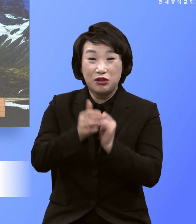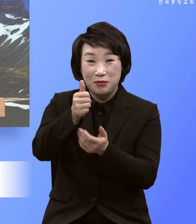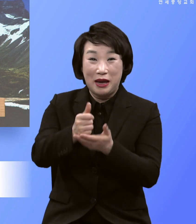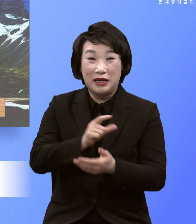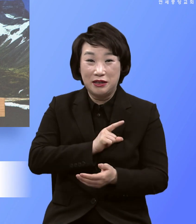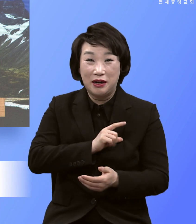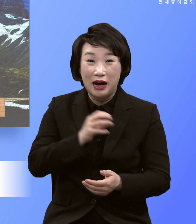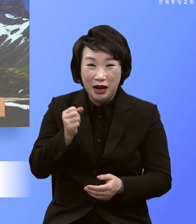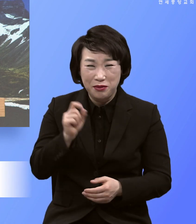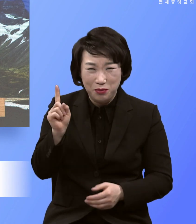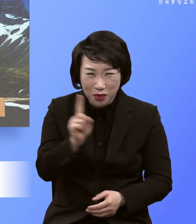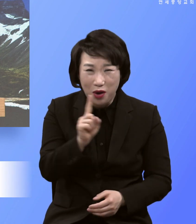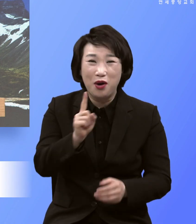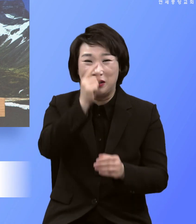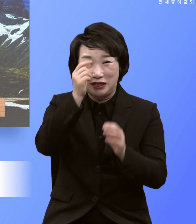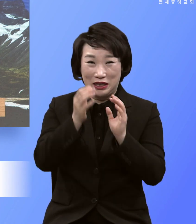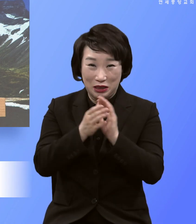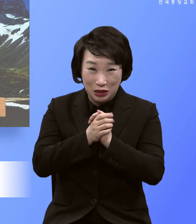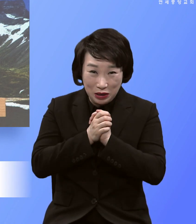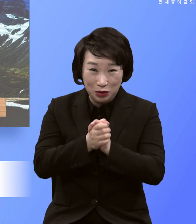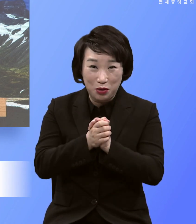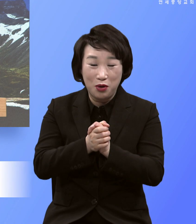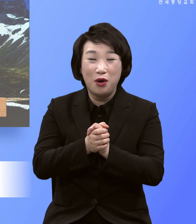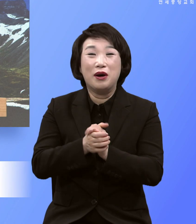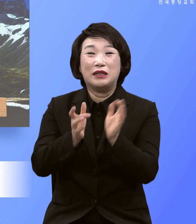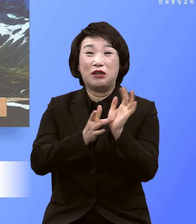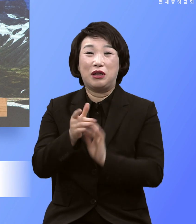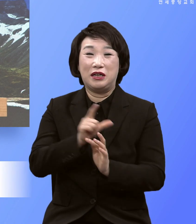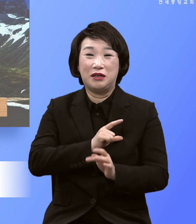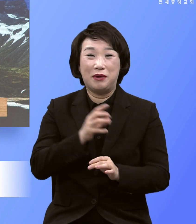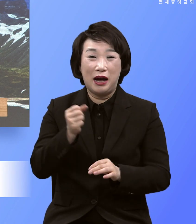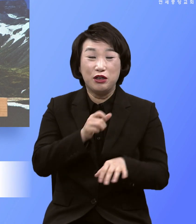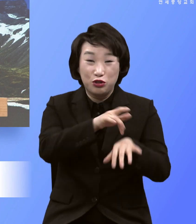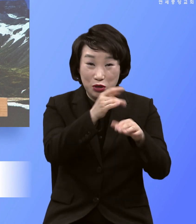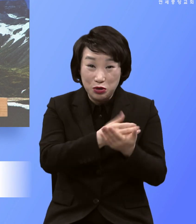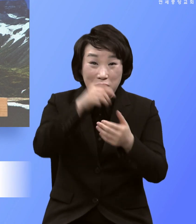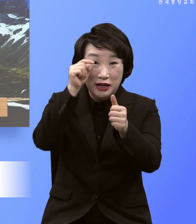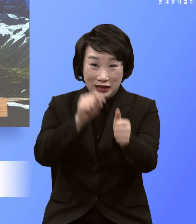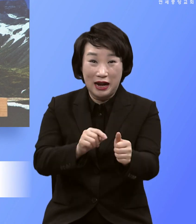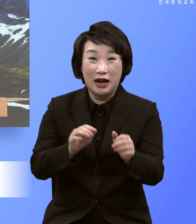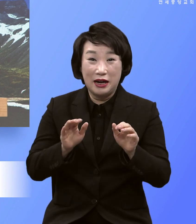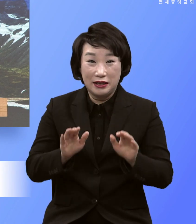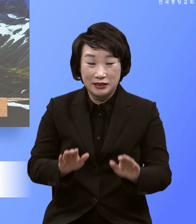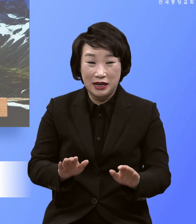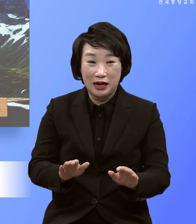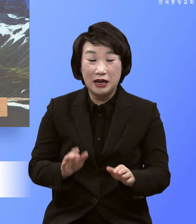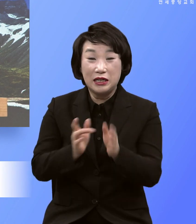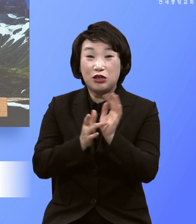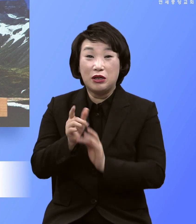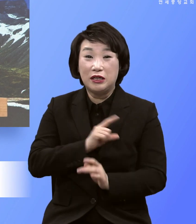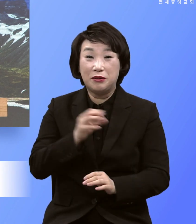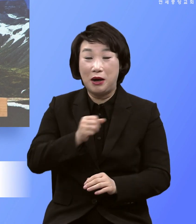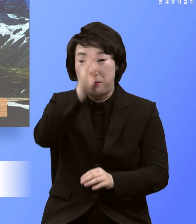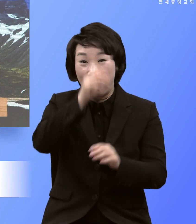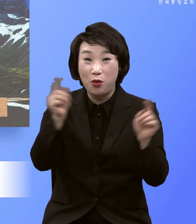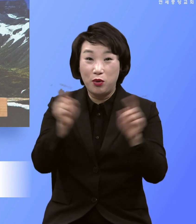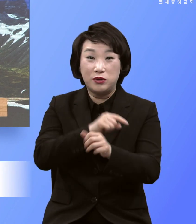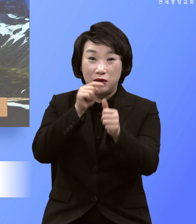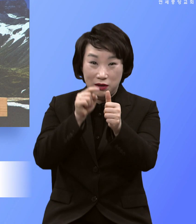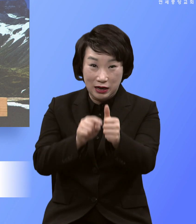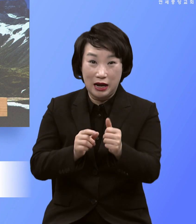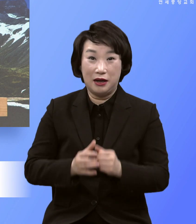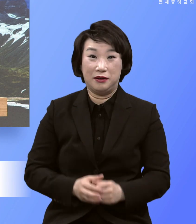이름으로 무엇이든지 구하라. 내 이름으로 귀신을 쫓아내라. 내 이름으로 병을